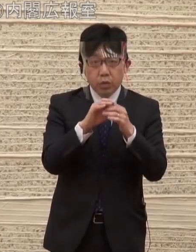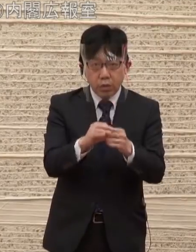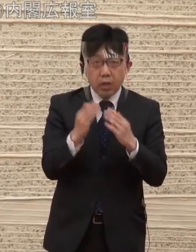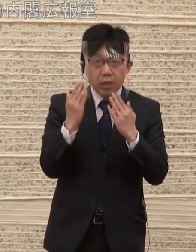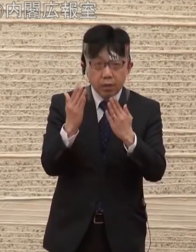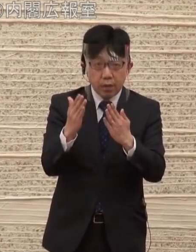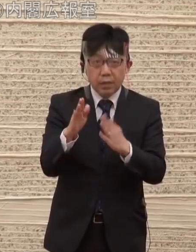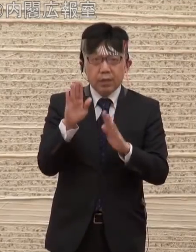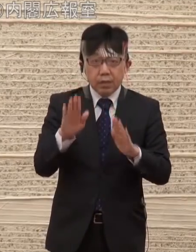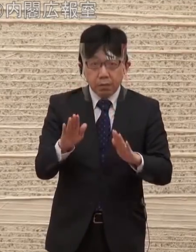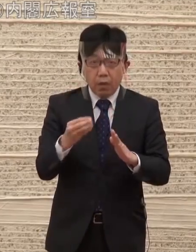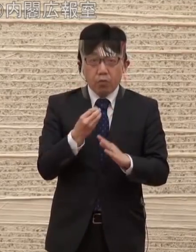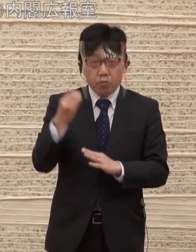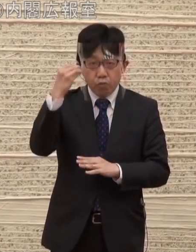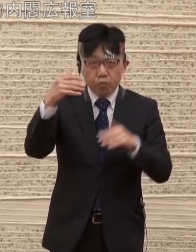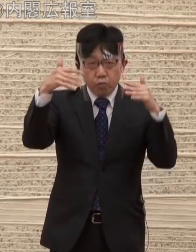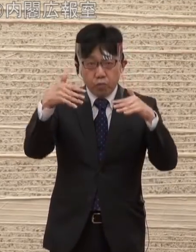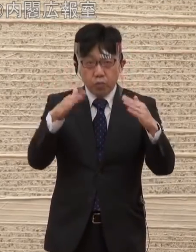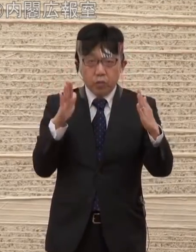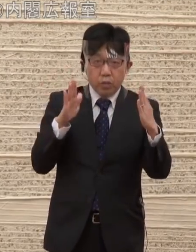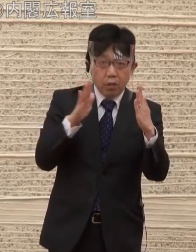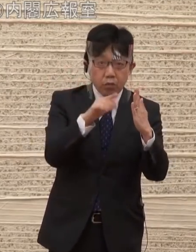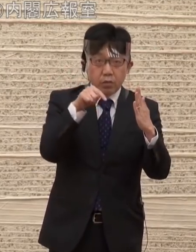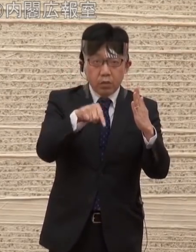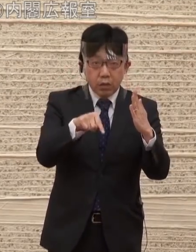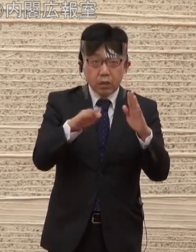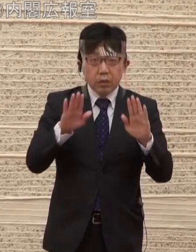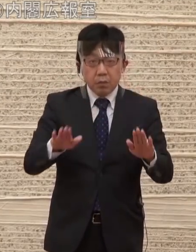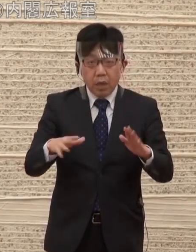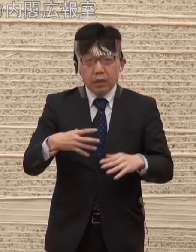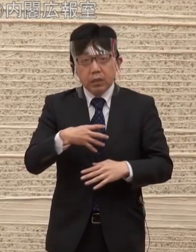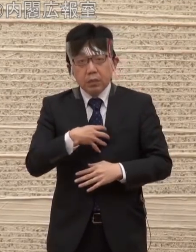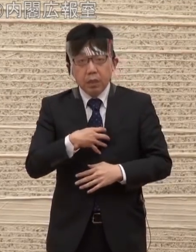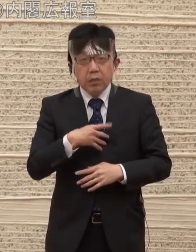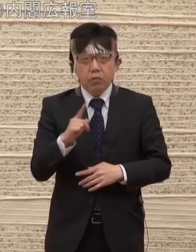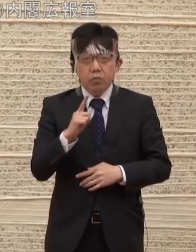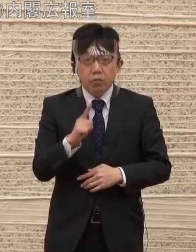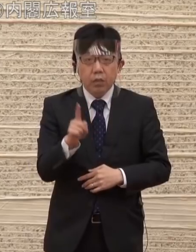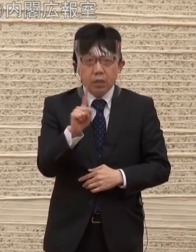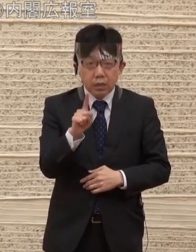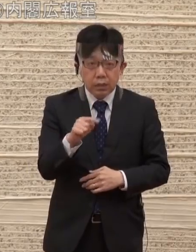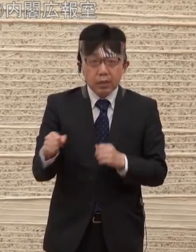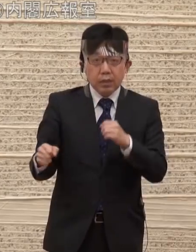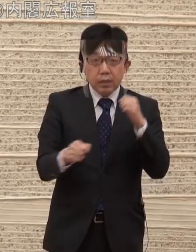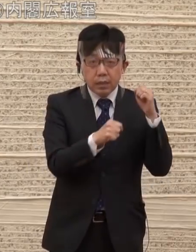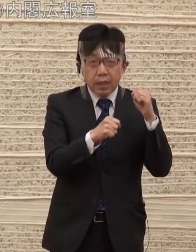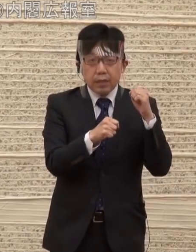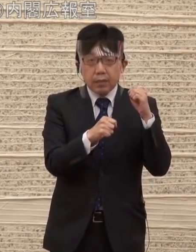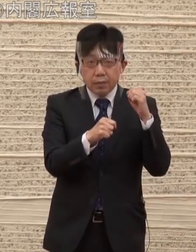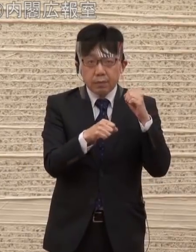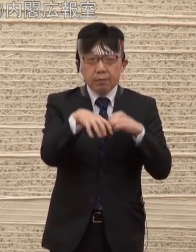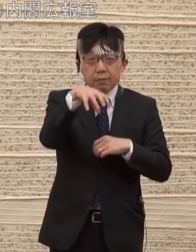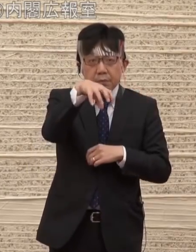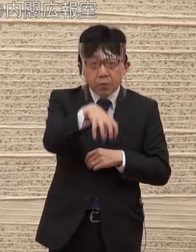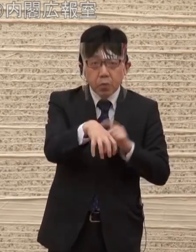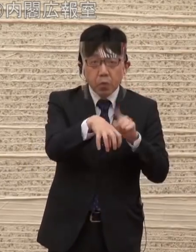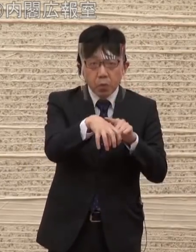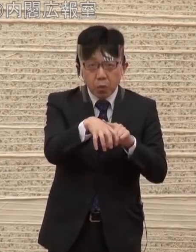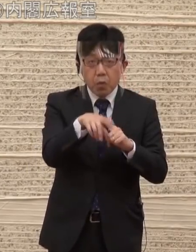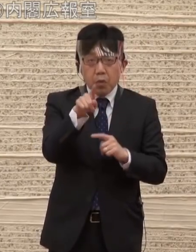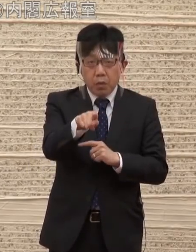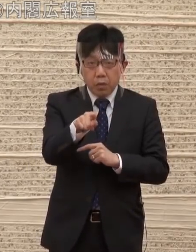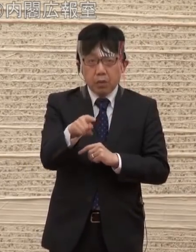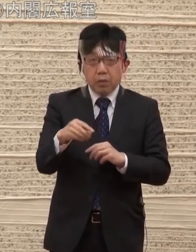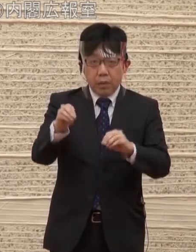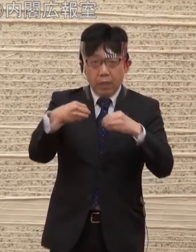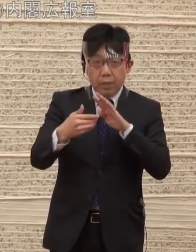が近づいていますがやはり関心っていうかあの心配なのはですね災害避難所での感染症対策です政府は昨年